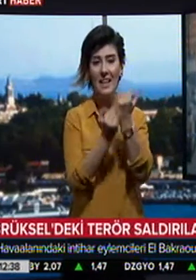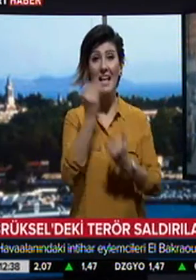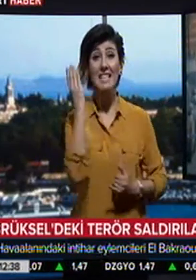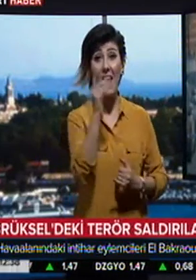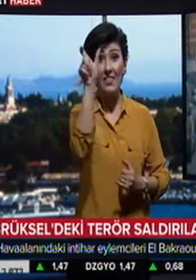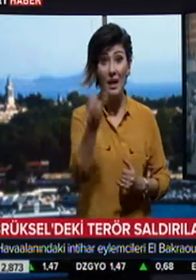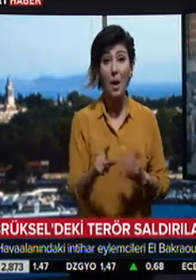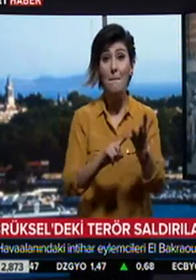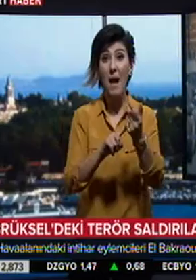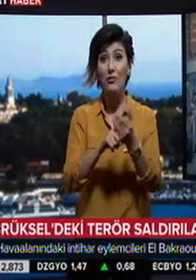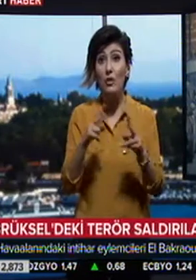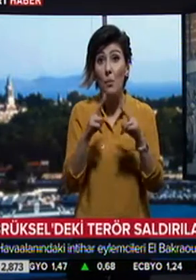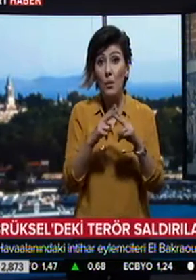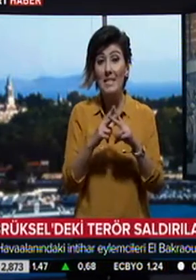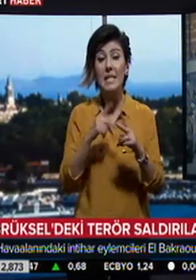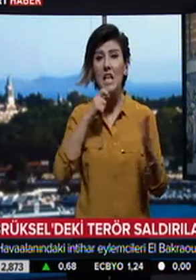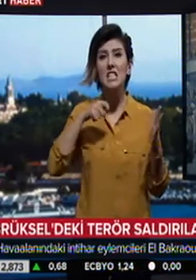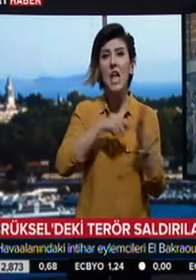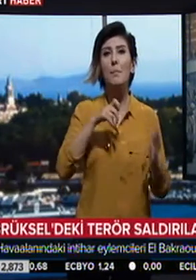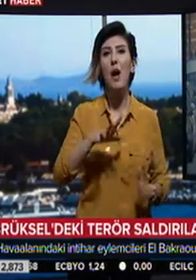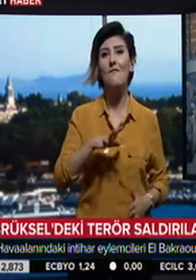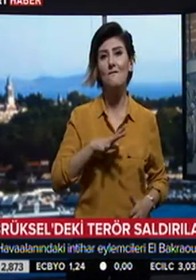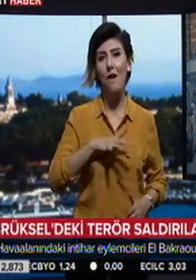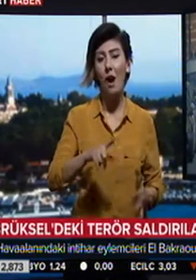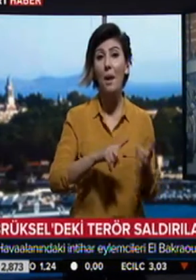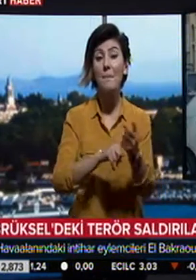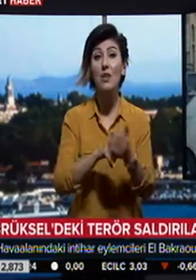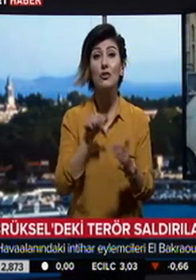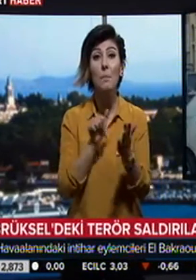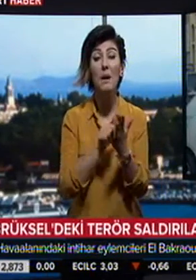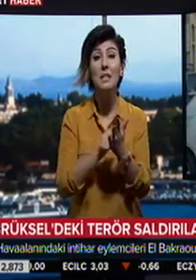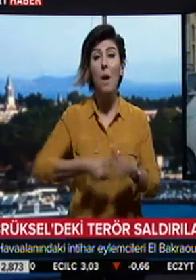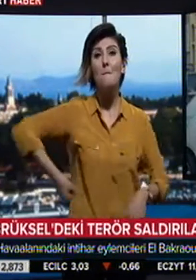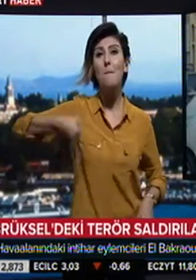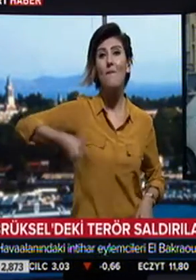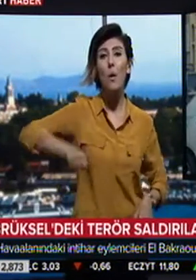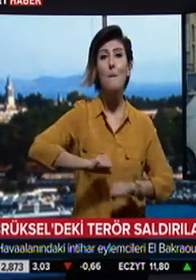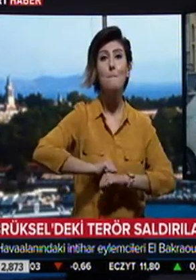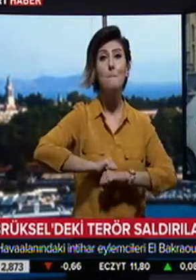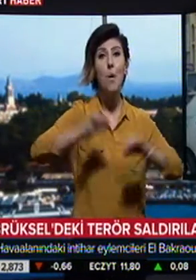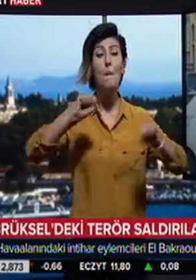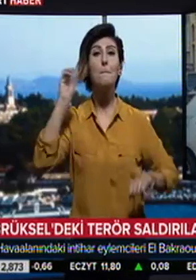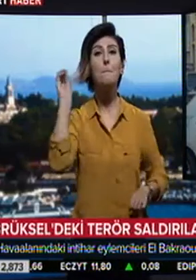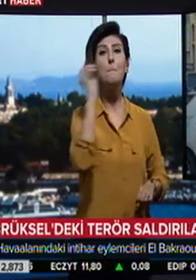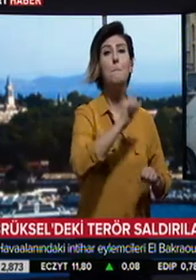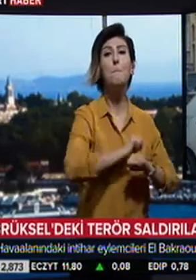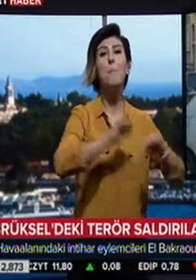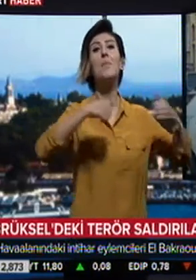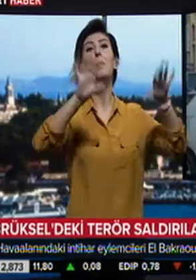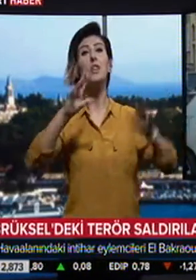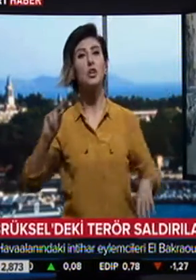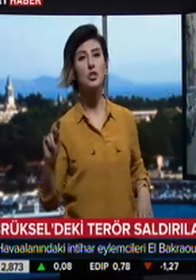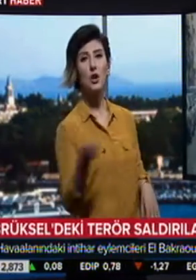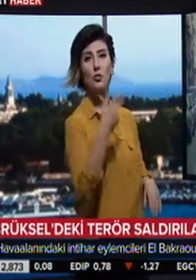sabıka kaydı bulunduğu ifade ediliyor. Belçika basını bavulundaki bombayı patlatamatan kaçan 3. zanlının